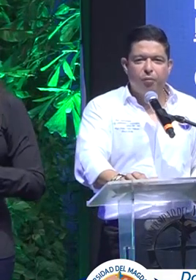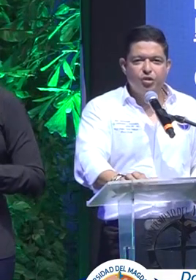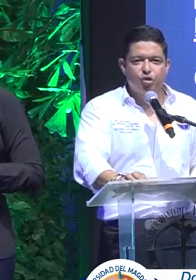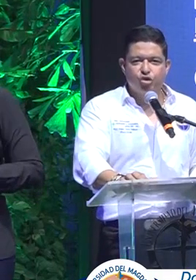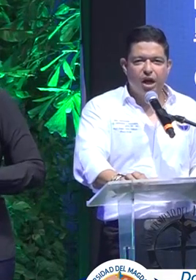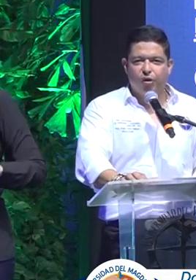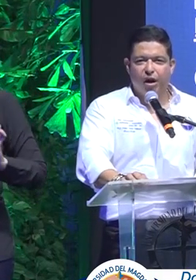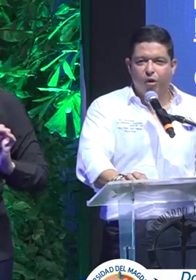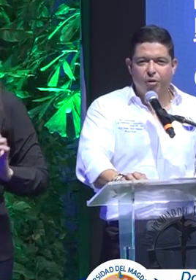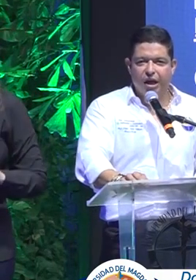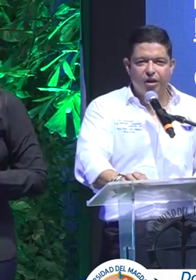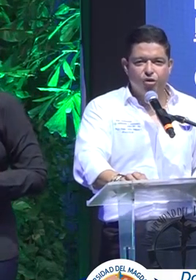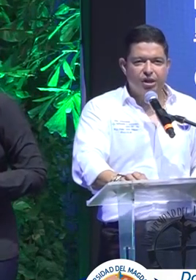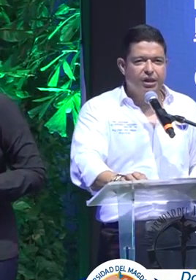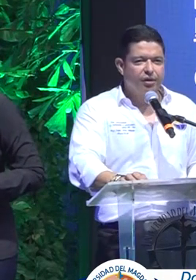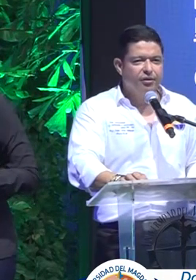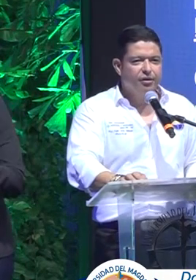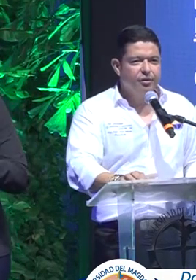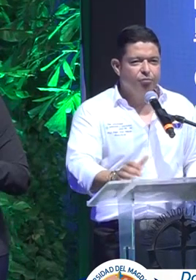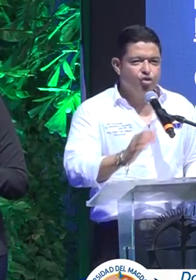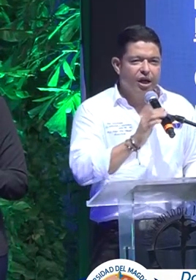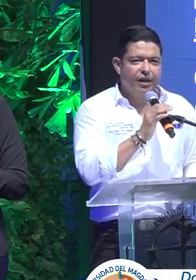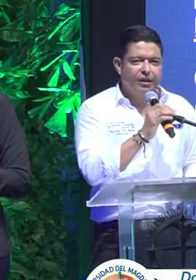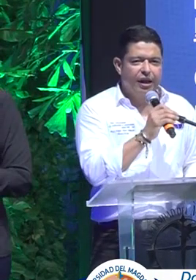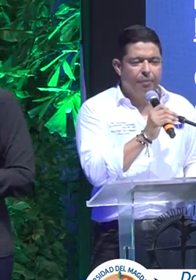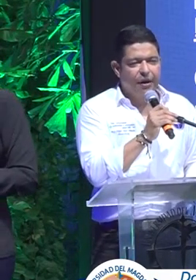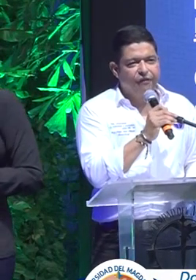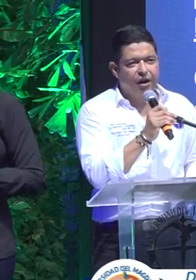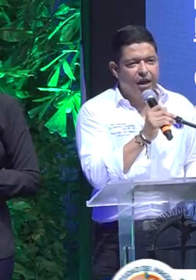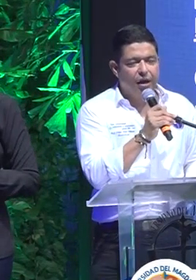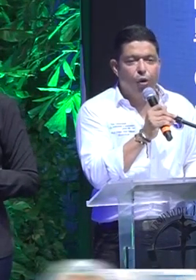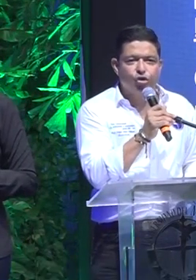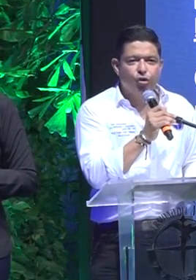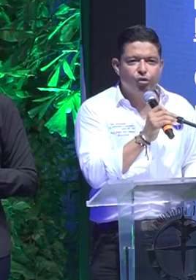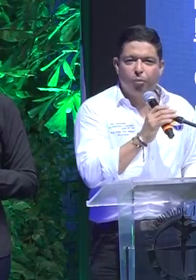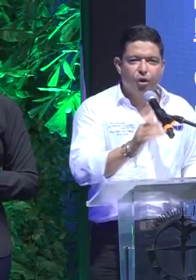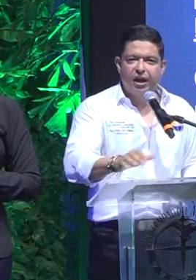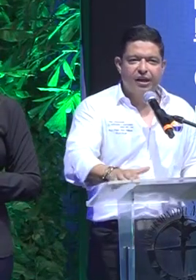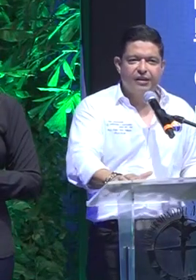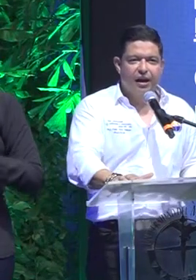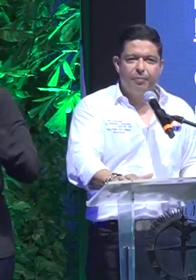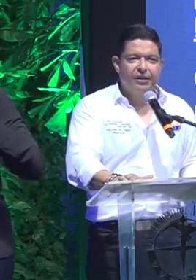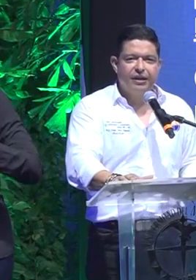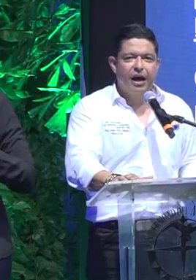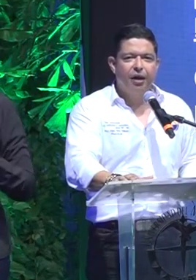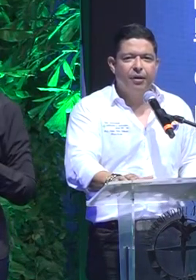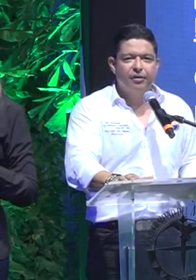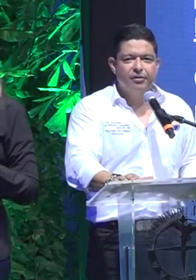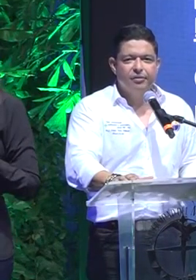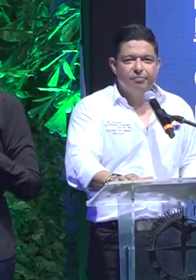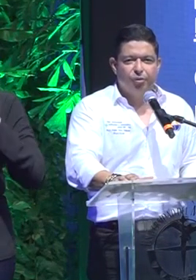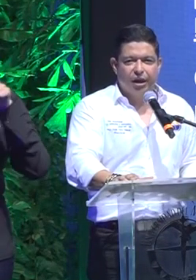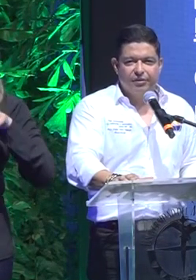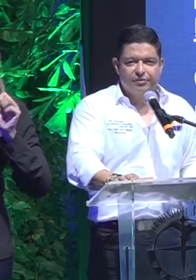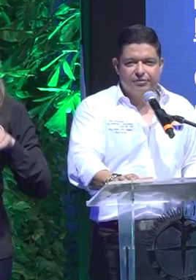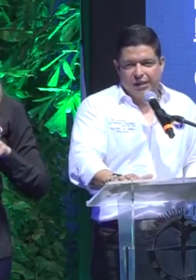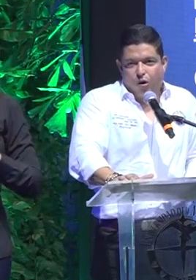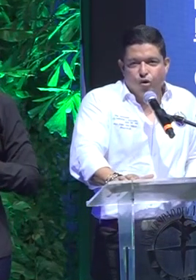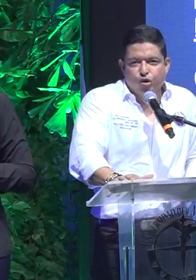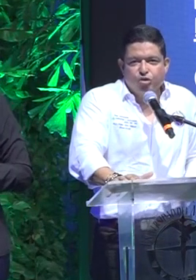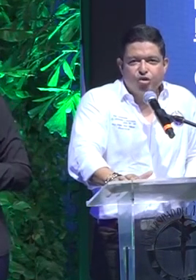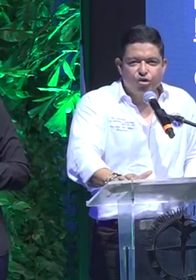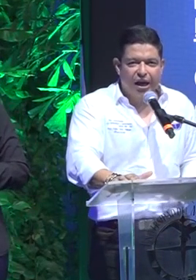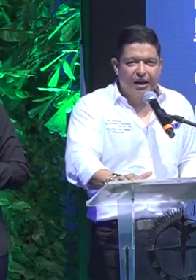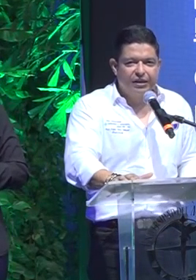mayor compromiso social con las comunidades donde están. Mucha gente de la periferia de Boston no puede ingresar al MIT y a Harvard porque es